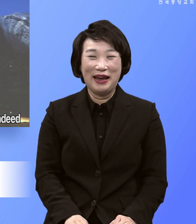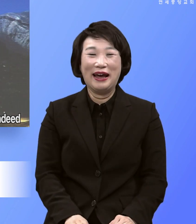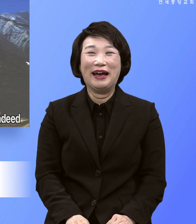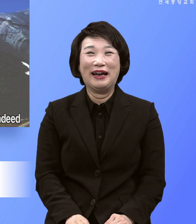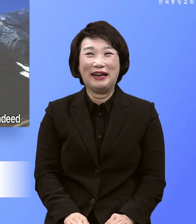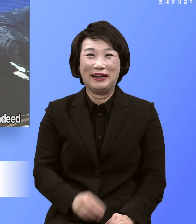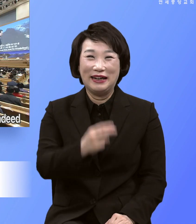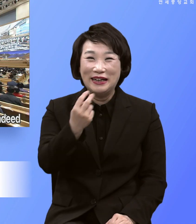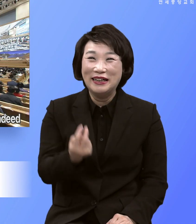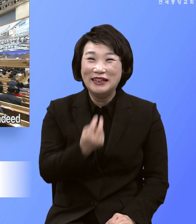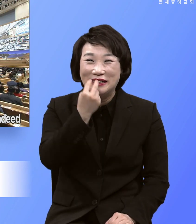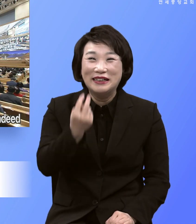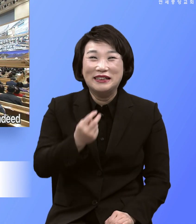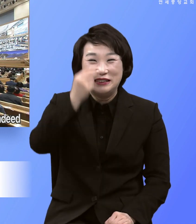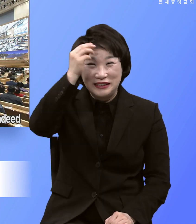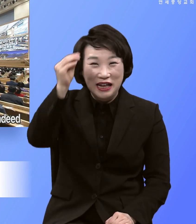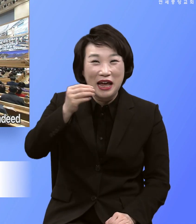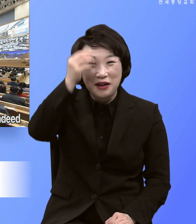없네.